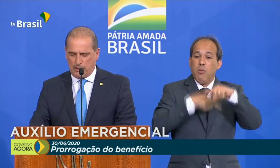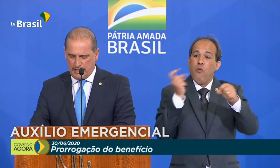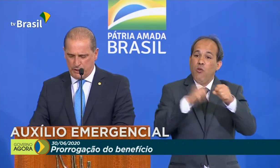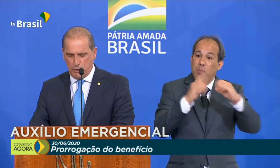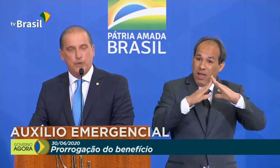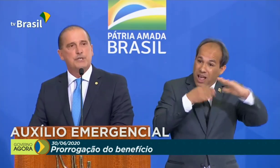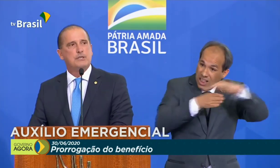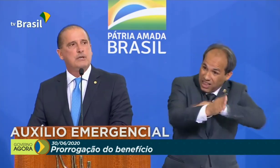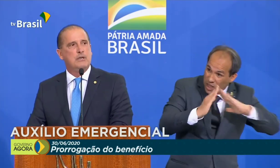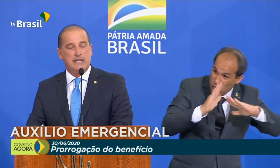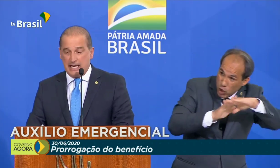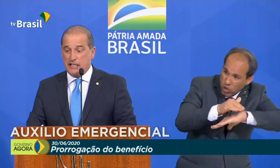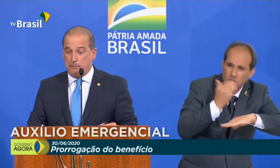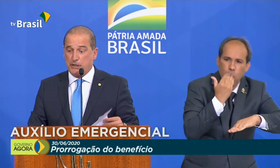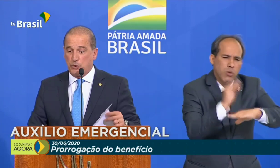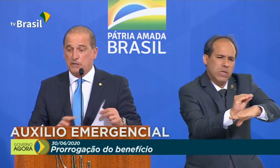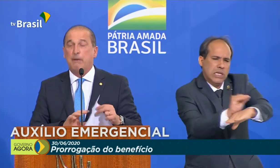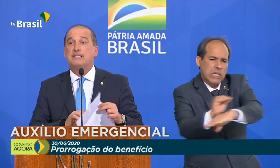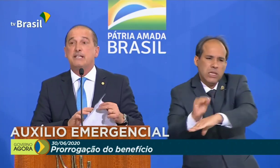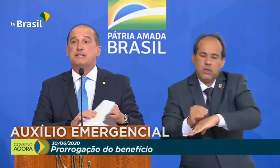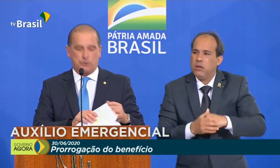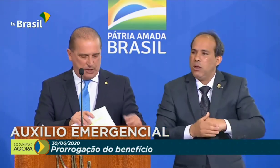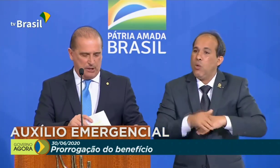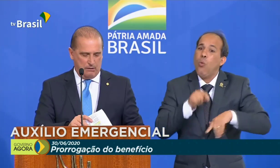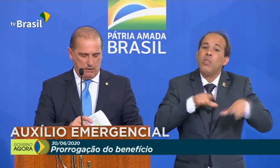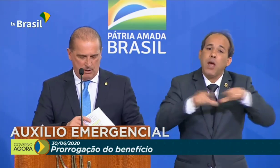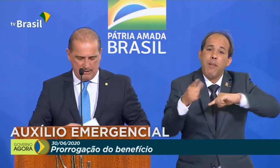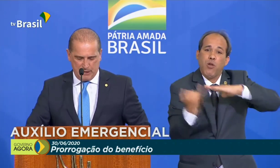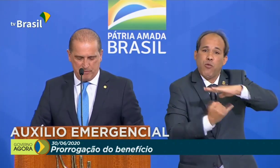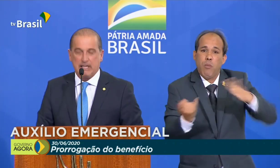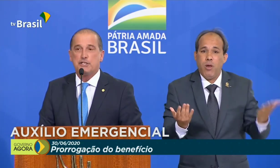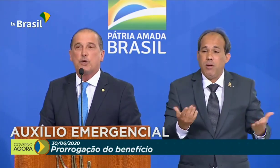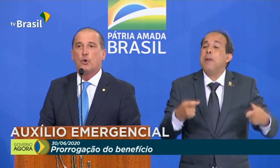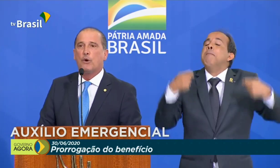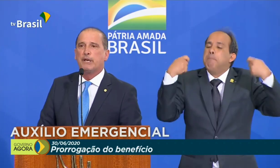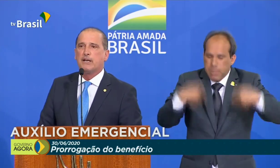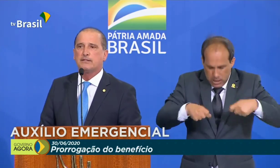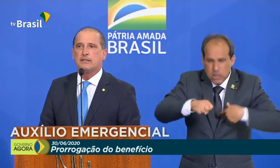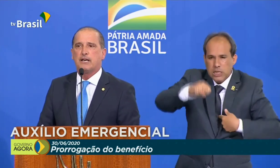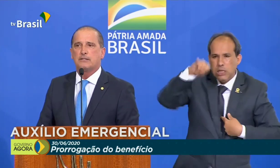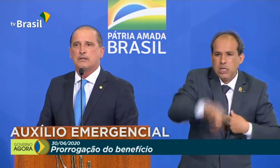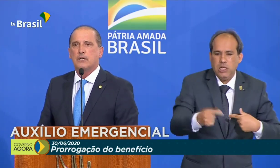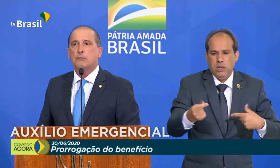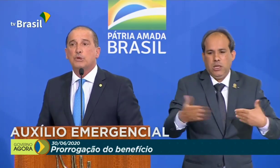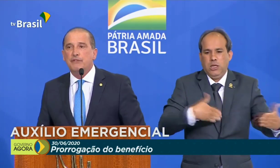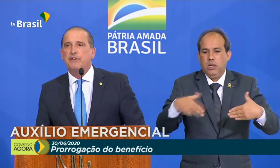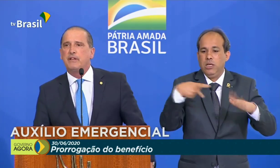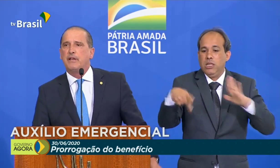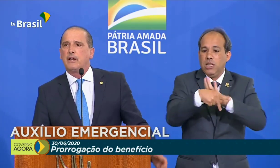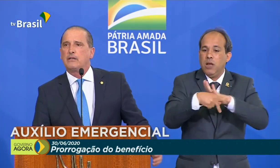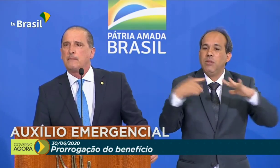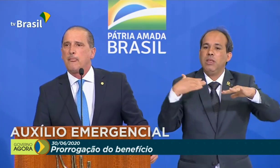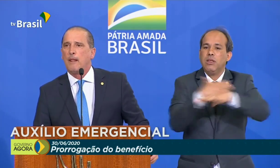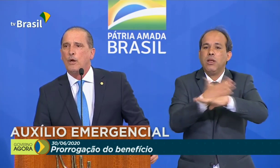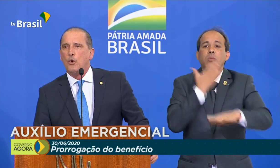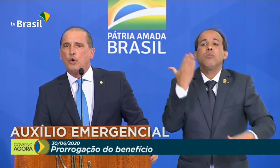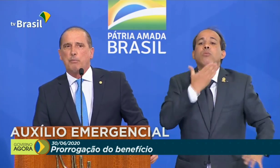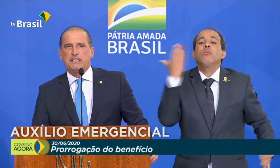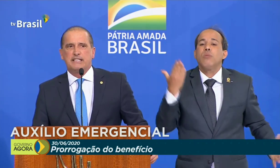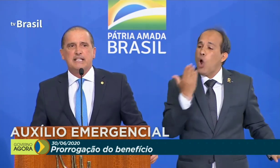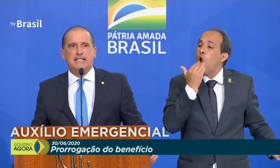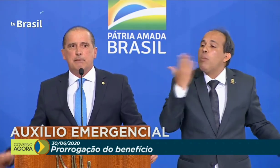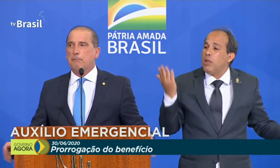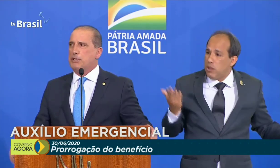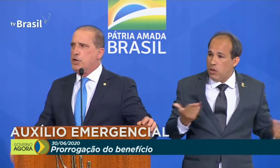alimento para sua casa de noite. E essas pessoas precisam sim da atividade econômica nas cidades, porque vivem dela. O